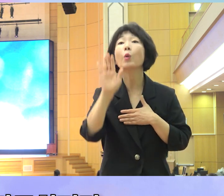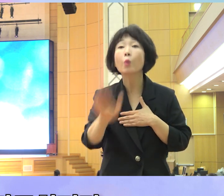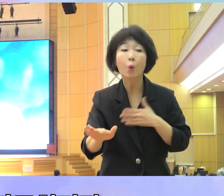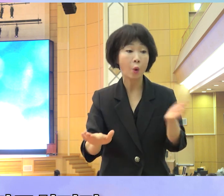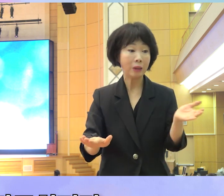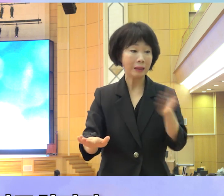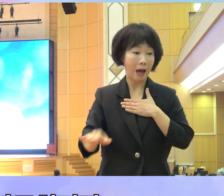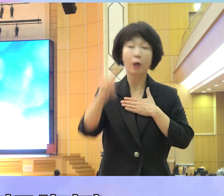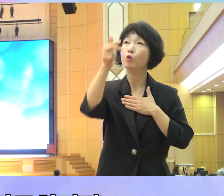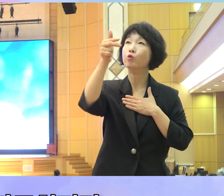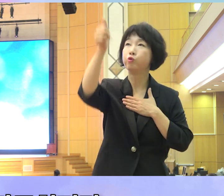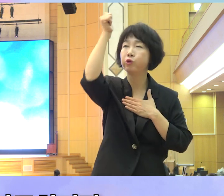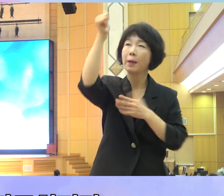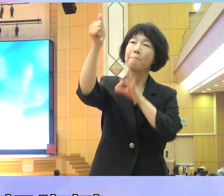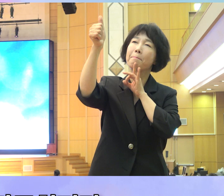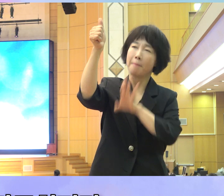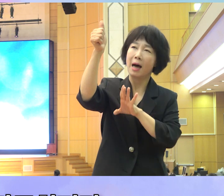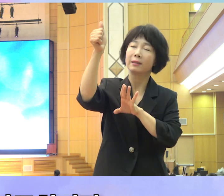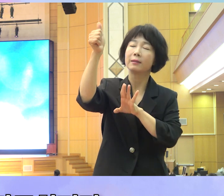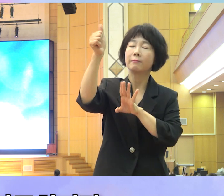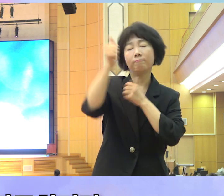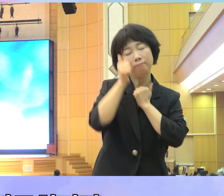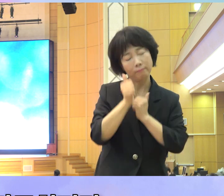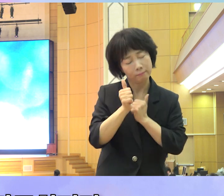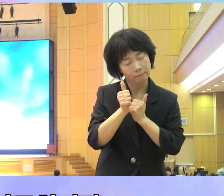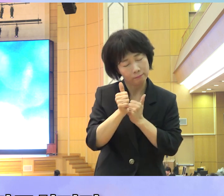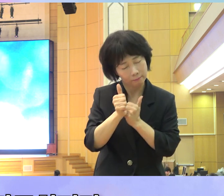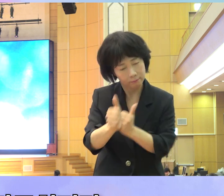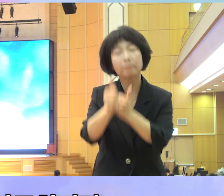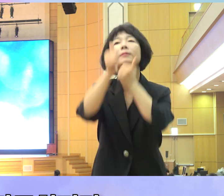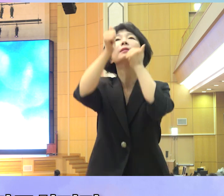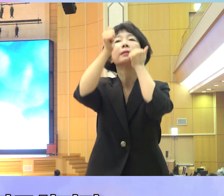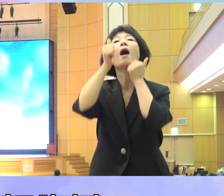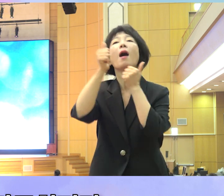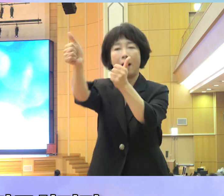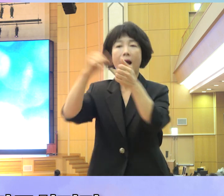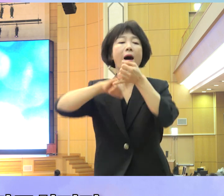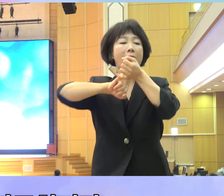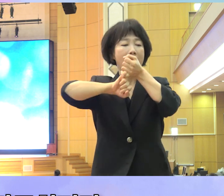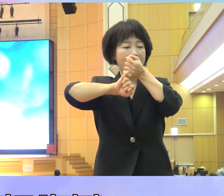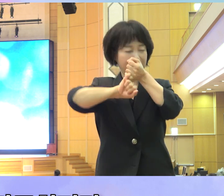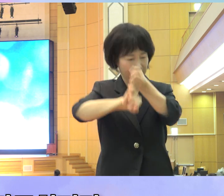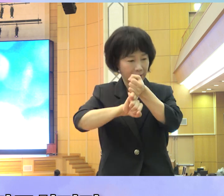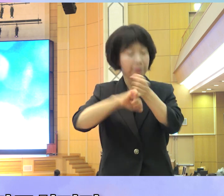험해도 나 주님만 따라가리.